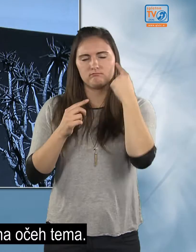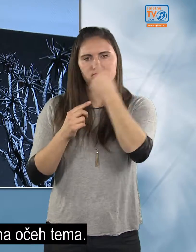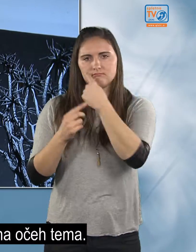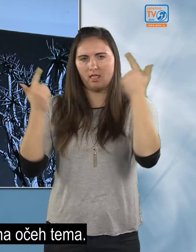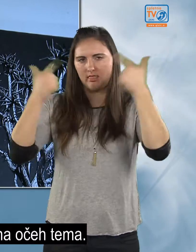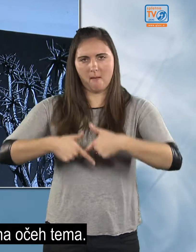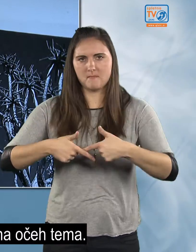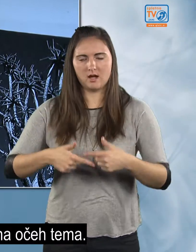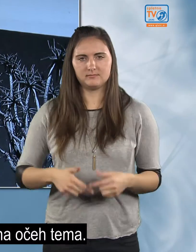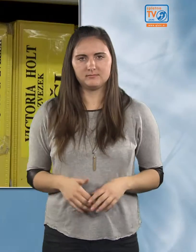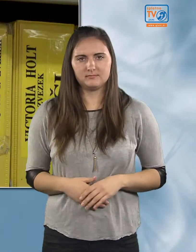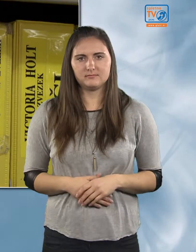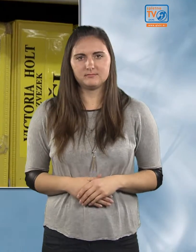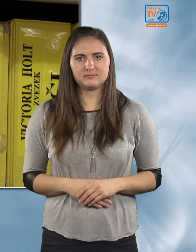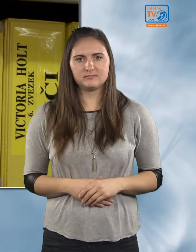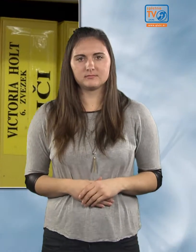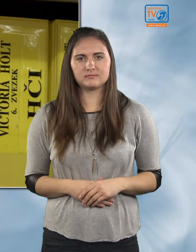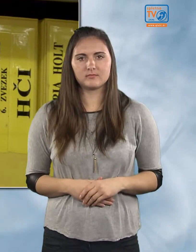tema.